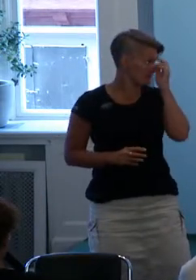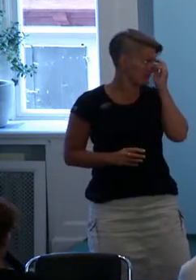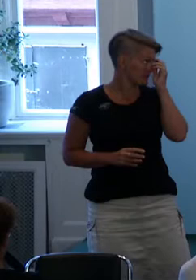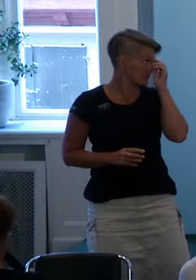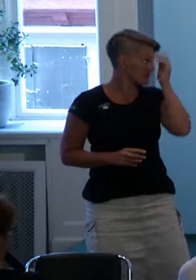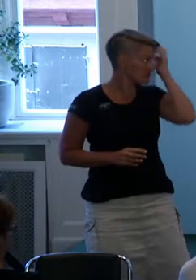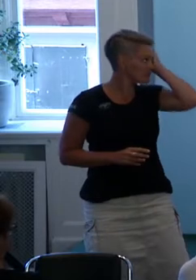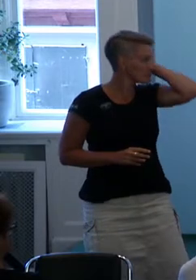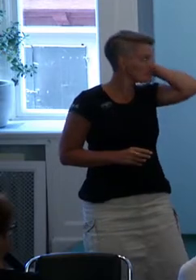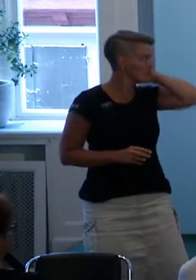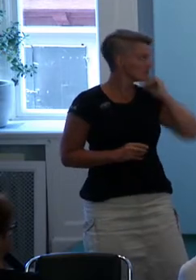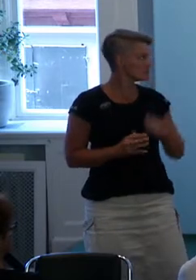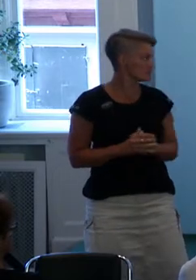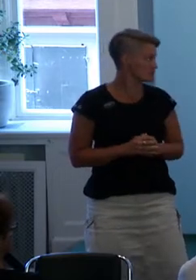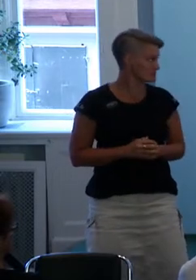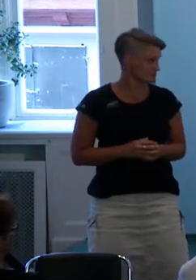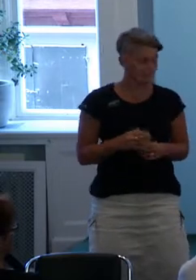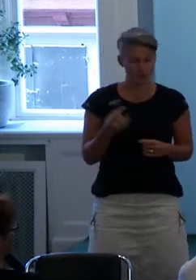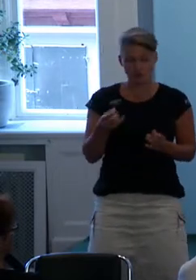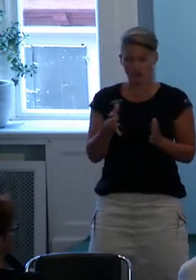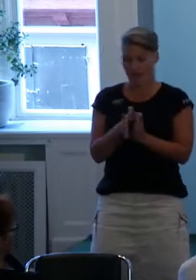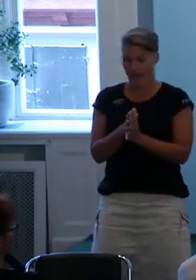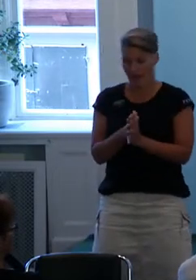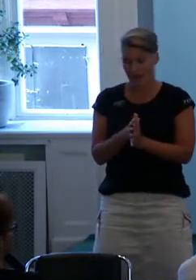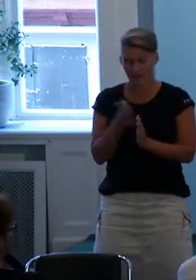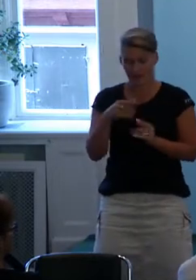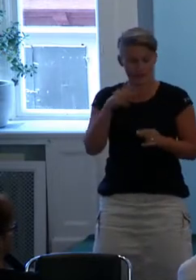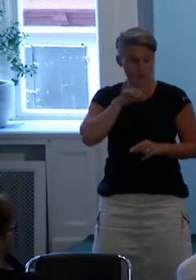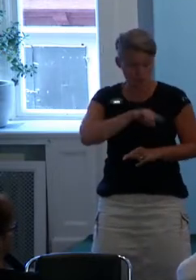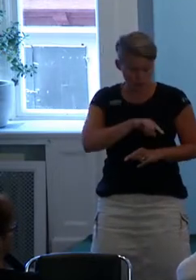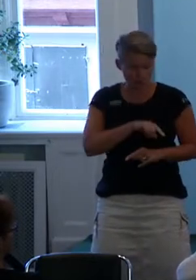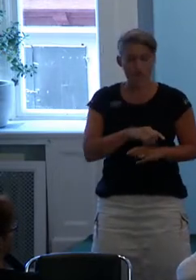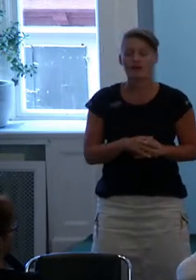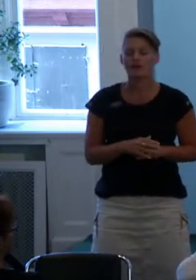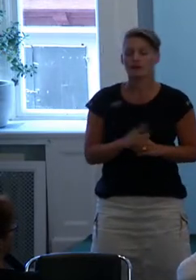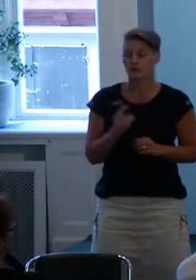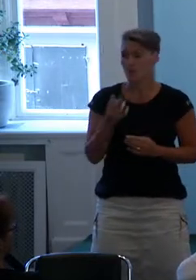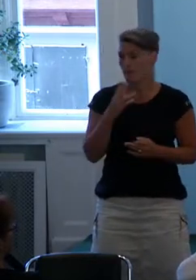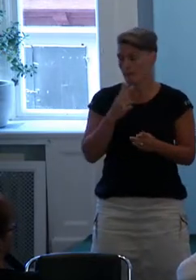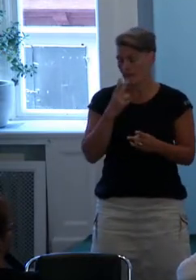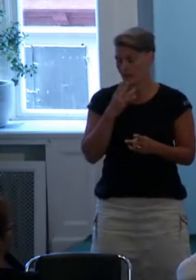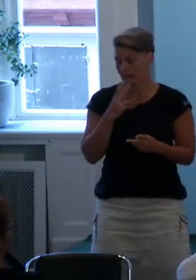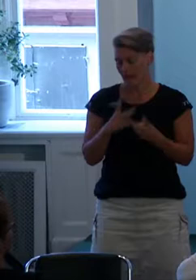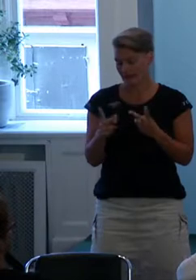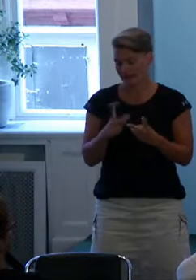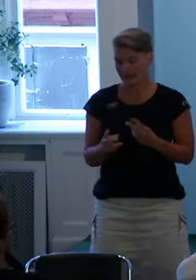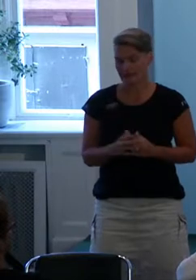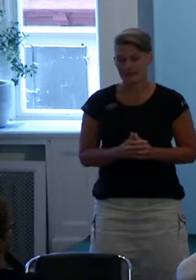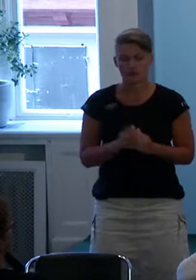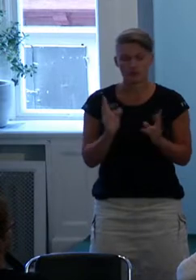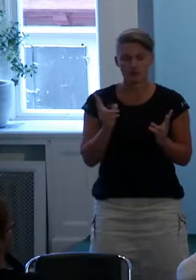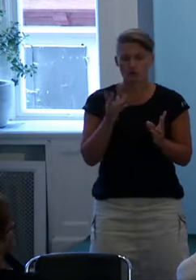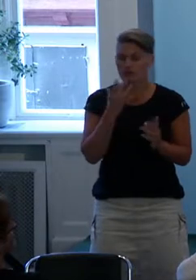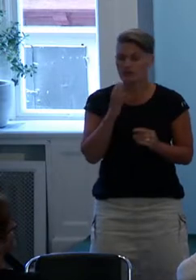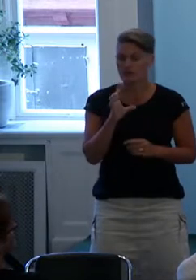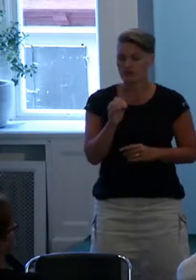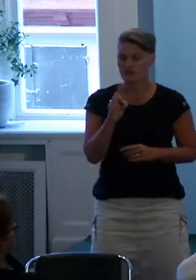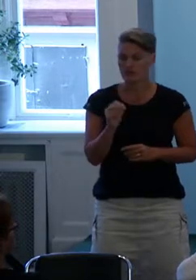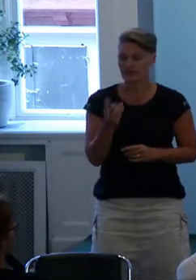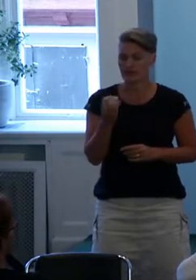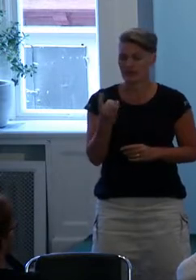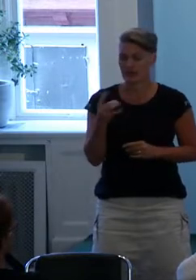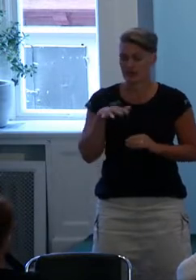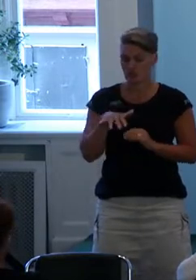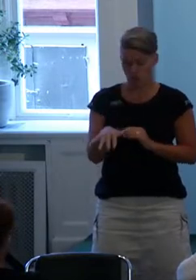Ni var med här förra året och pratade Naloxon. Nu ska vi prata någonting helt annat. Vi ska också prata med Sofia Wallström som är